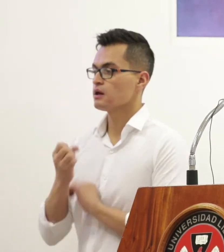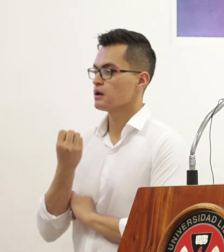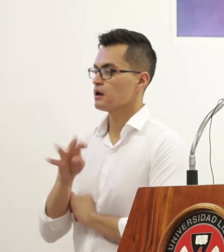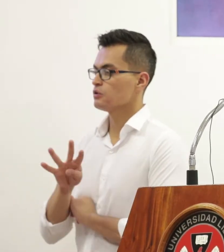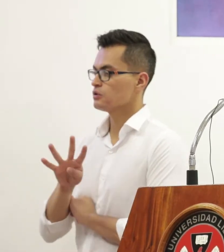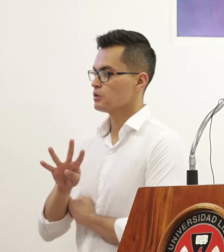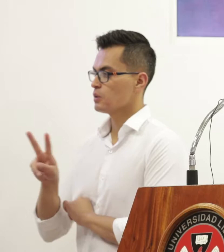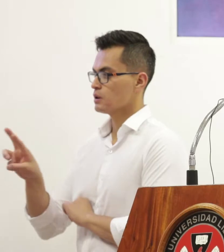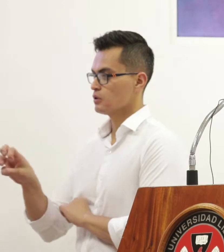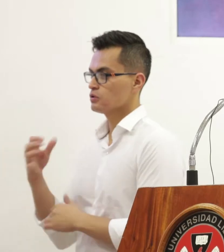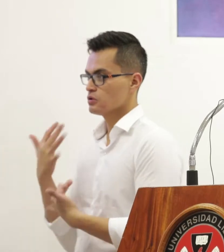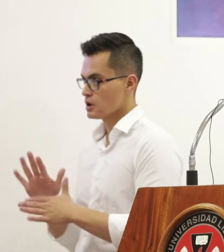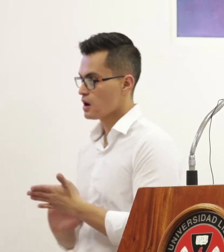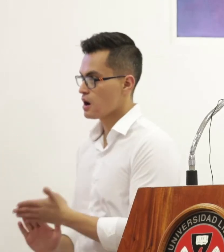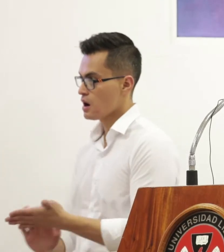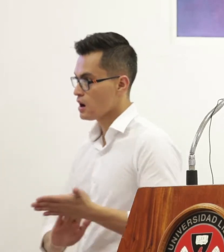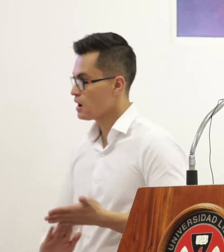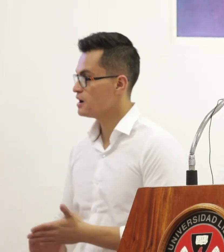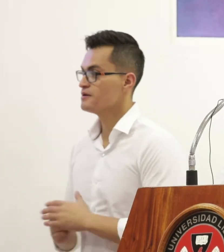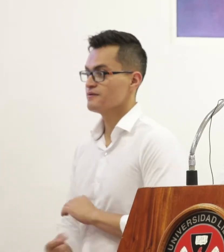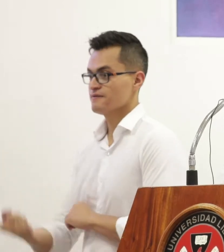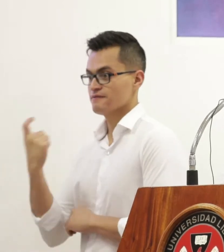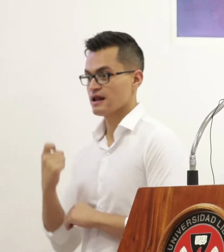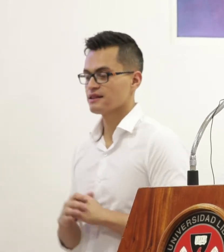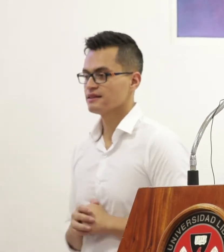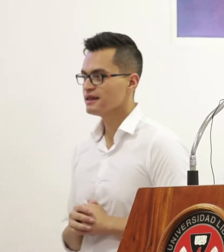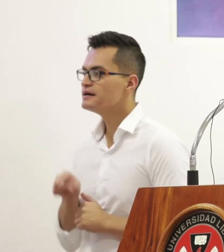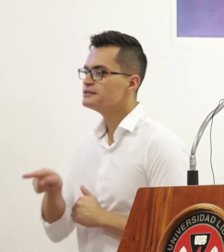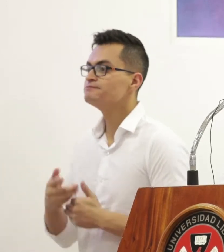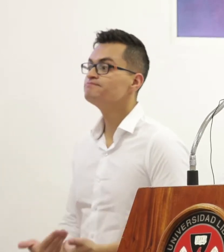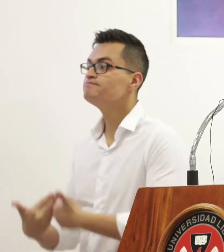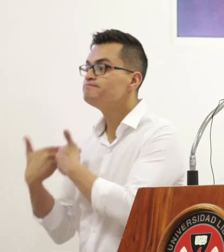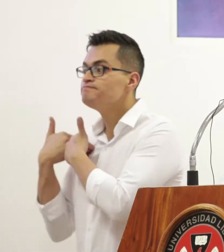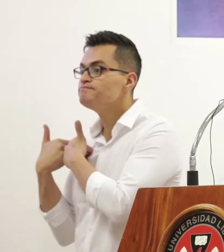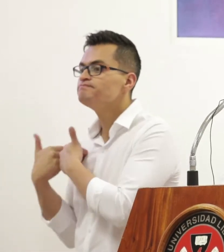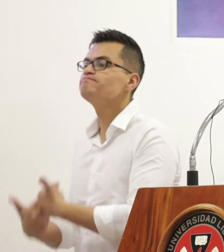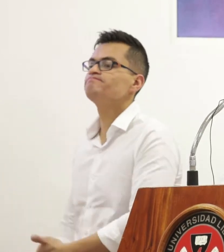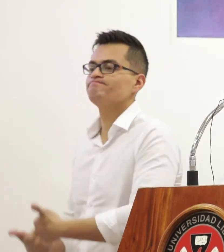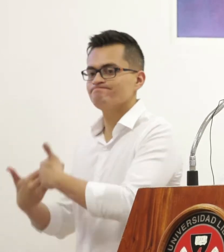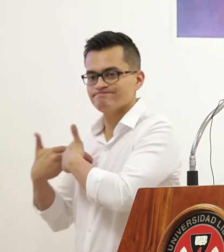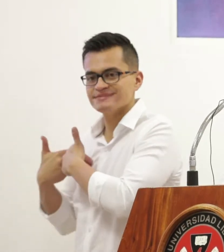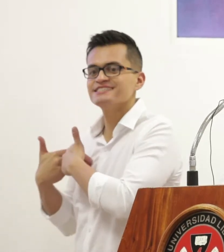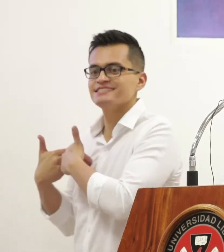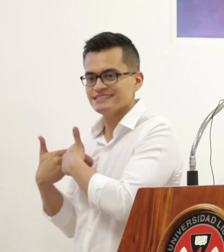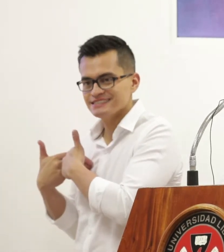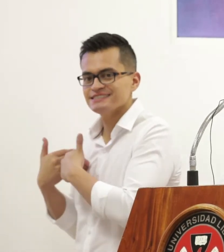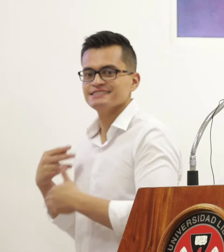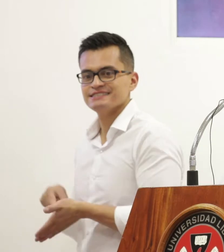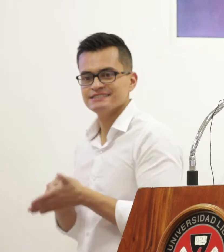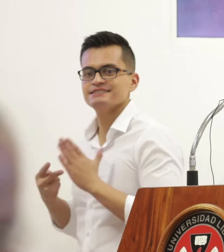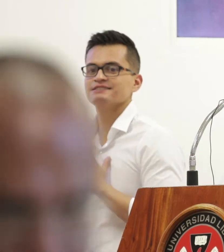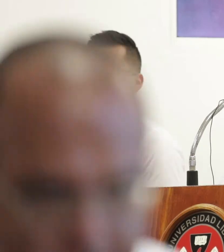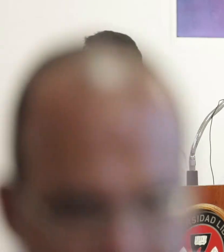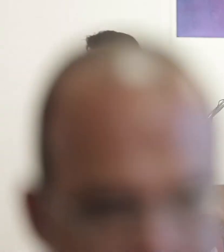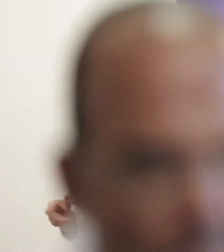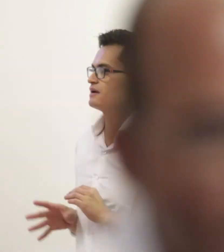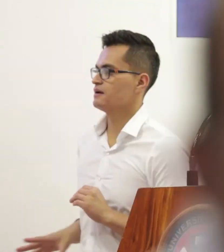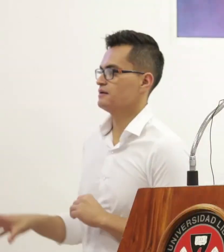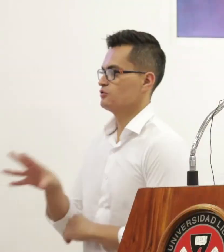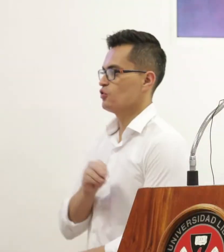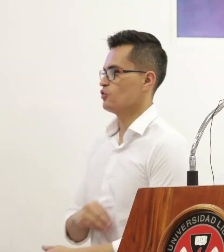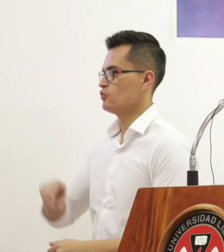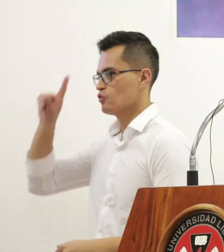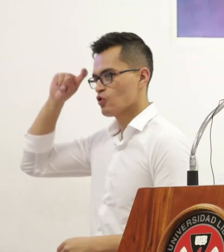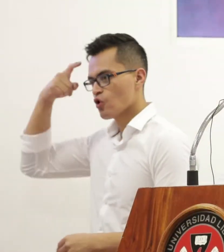esa es una responsabilidad, por supuesto, también de los mandatarios seccionales y locales, con todo lo que representa para el